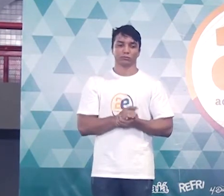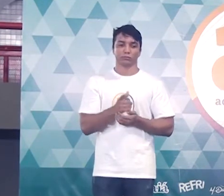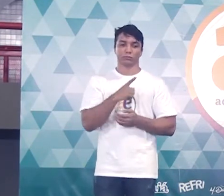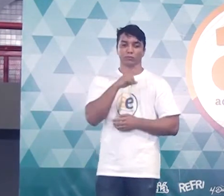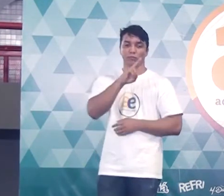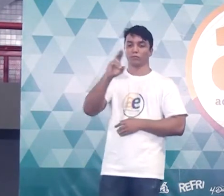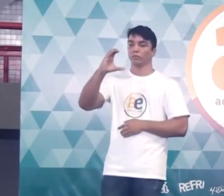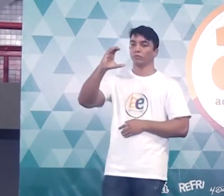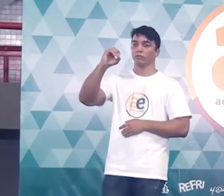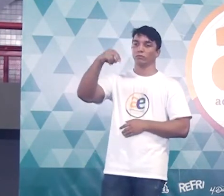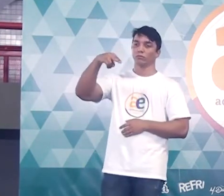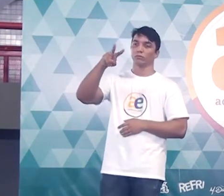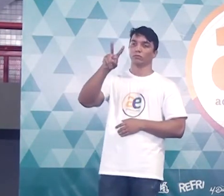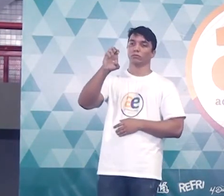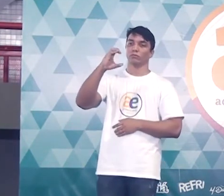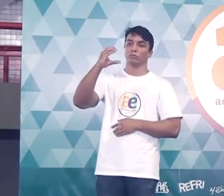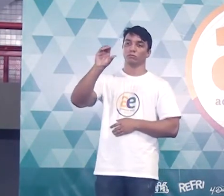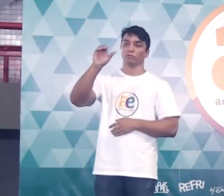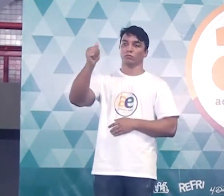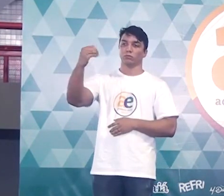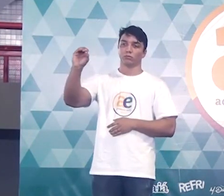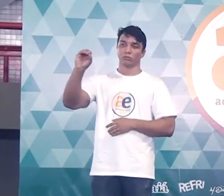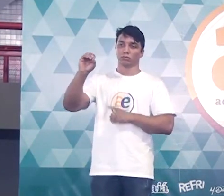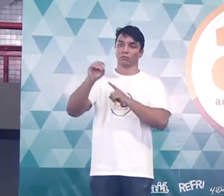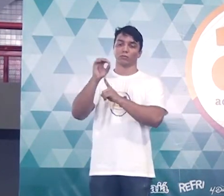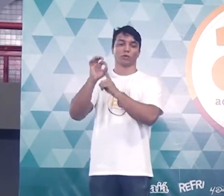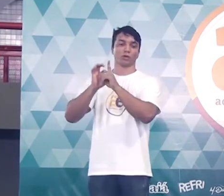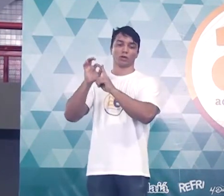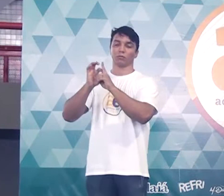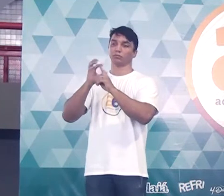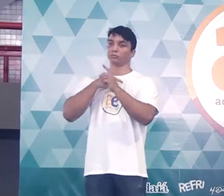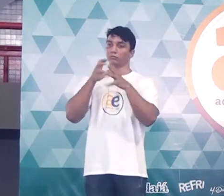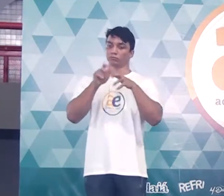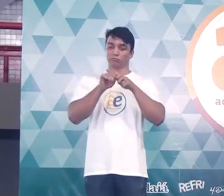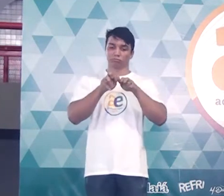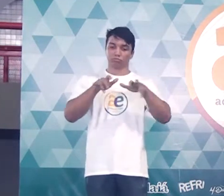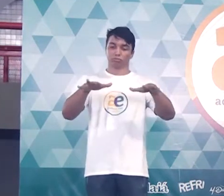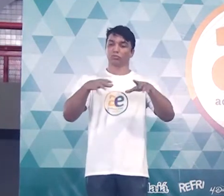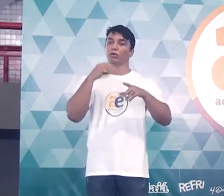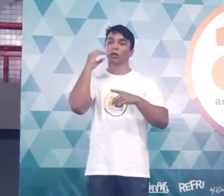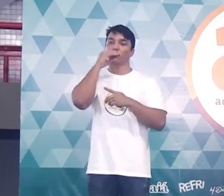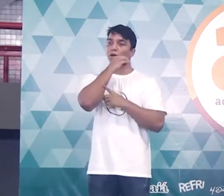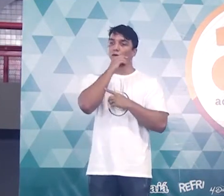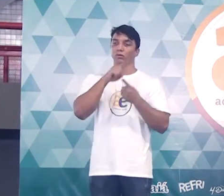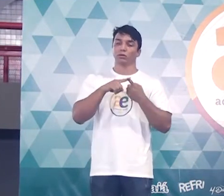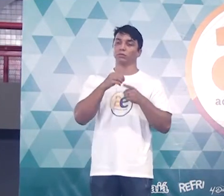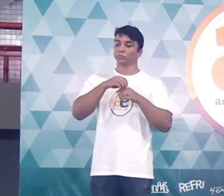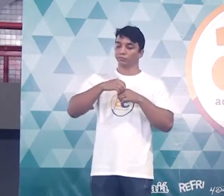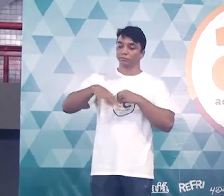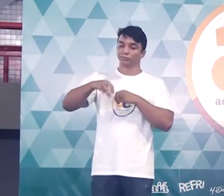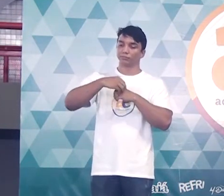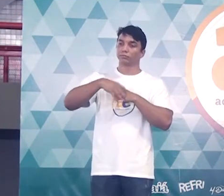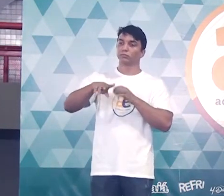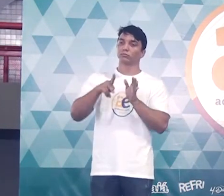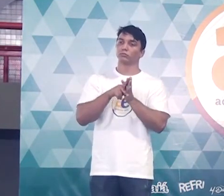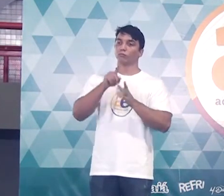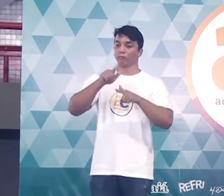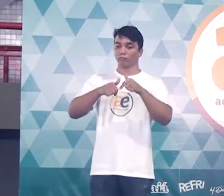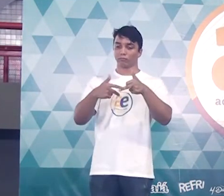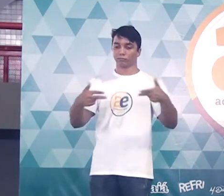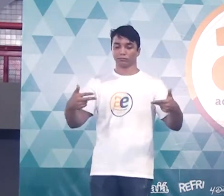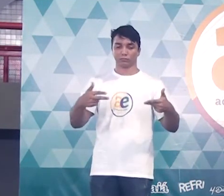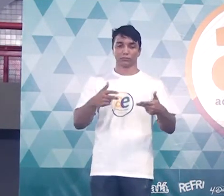Convecção térmica. Galera, propagação de calor com transporte de matéria ocorre somente nos líquidos e